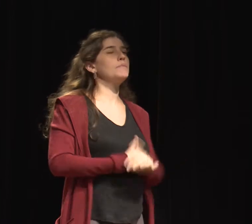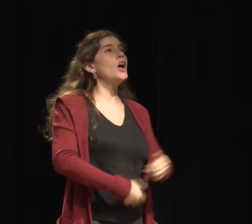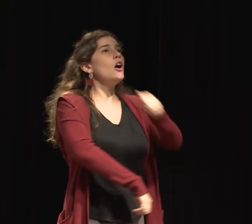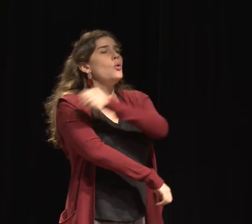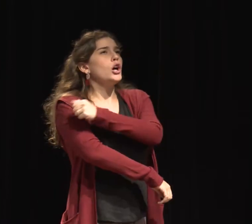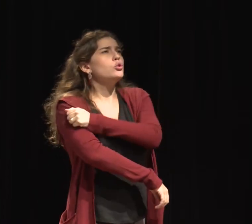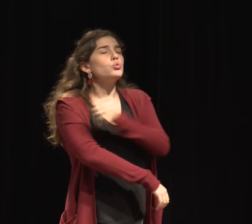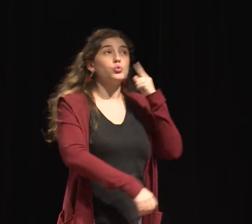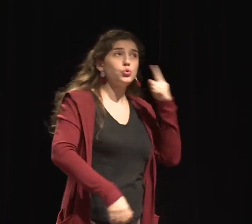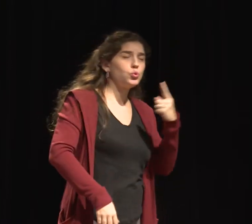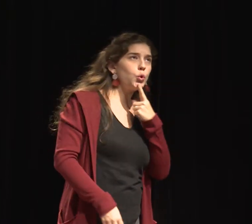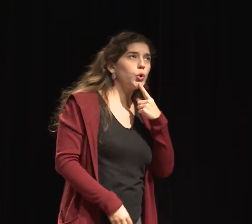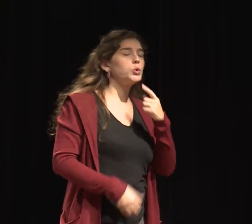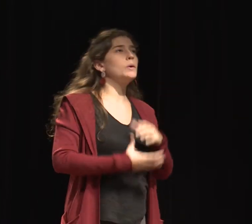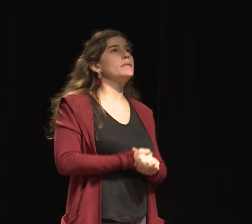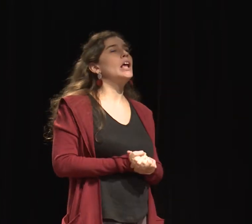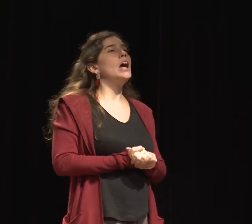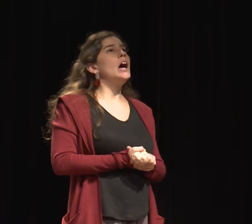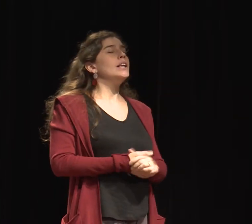É importante pensar que o aluno surdo